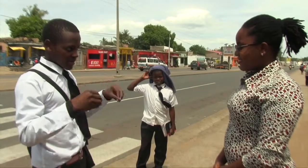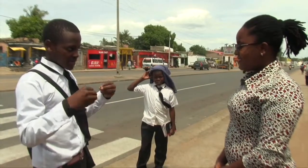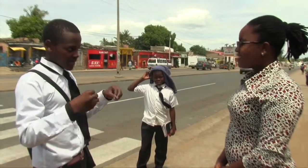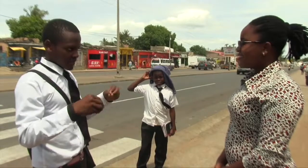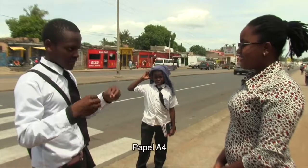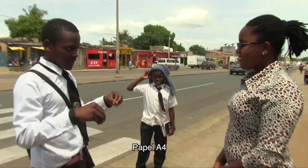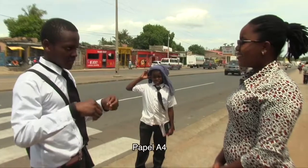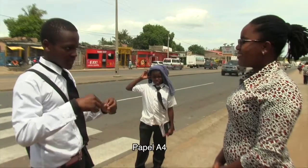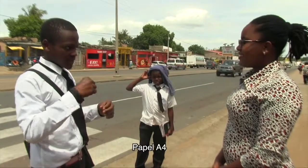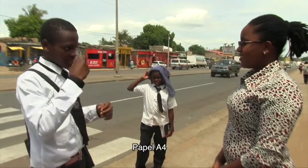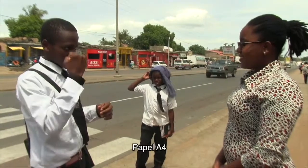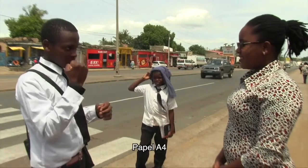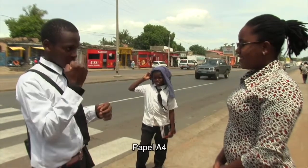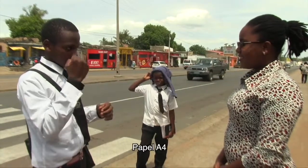Papel A4